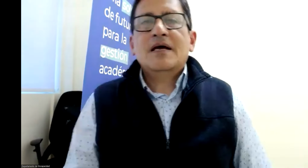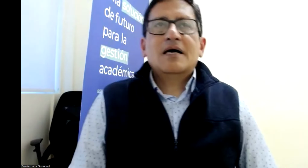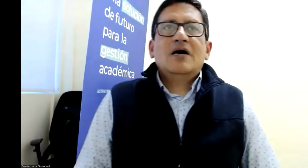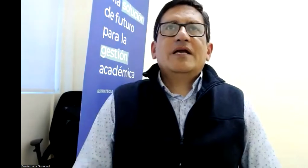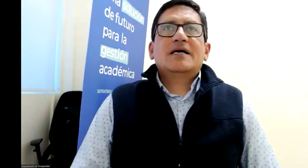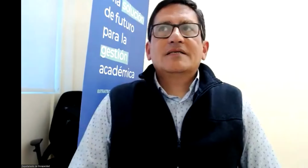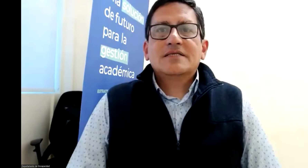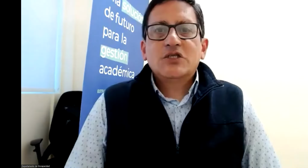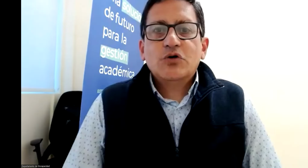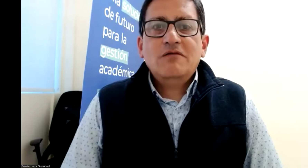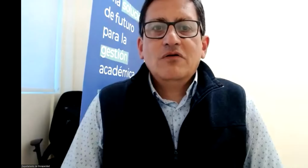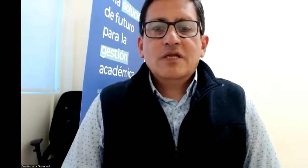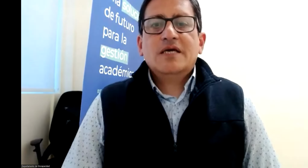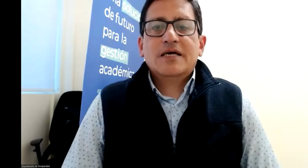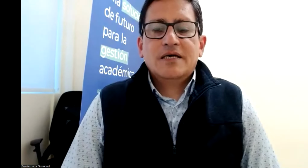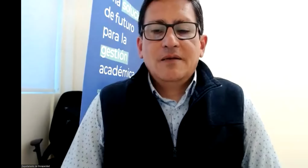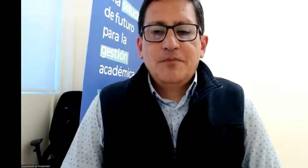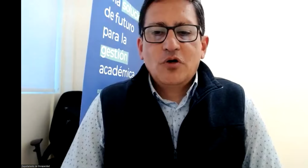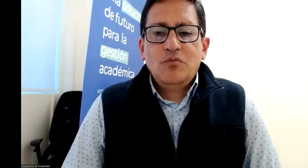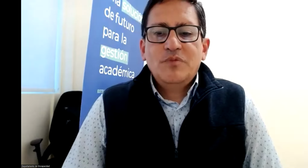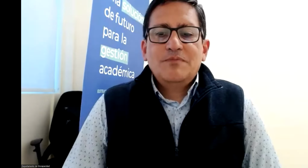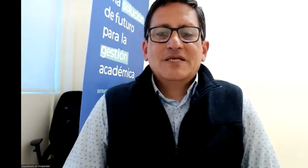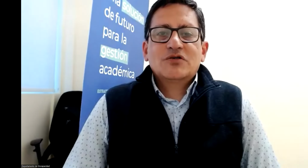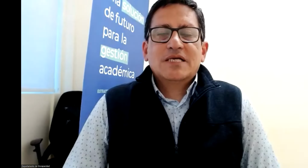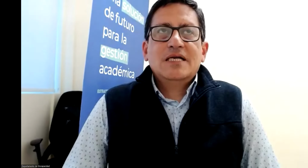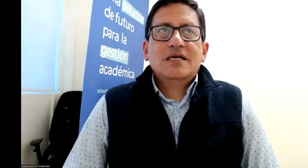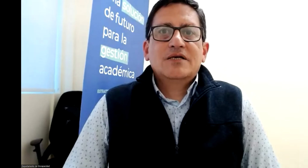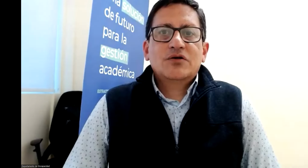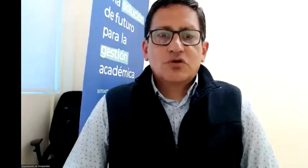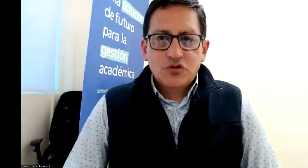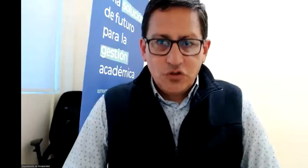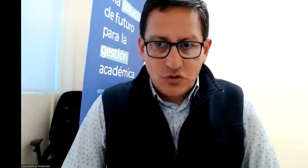ahora si yo hablo de el pronombre personal nosotros